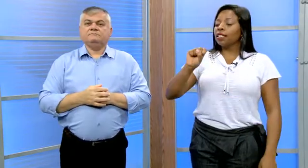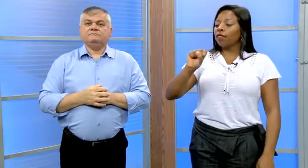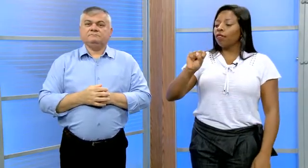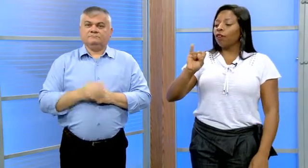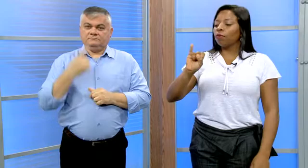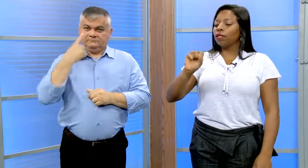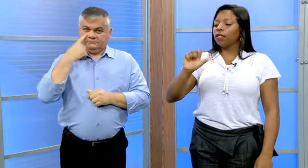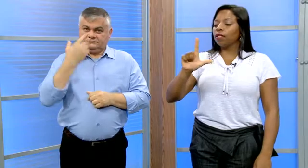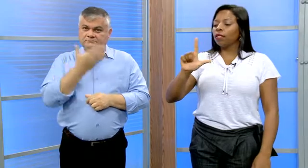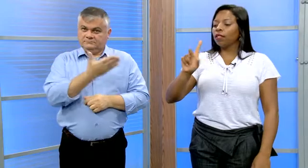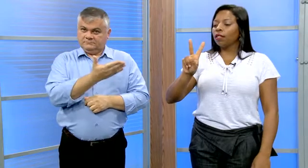dessa forma.